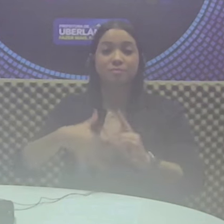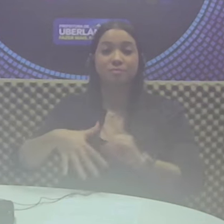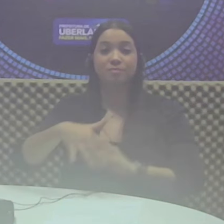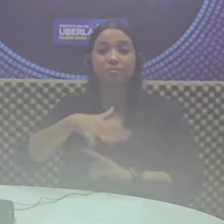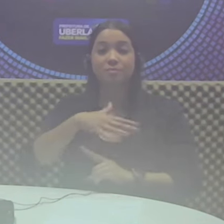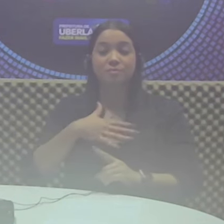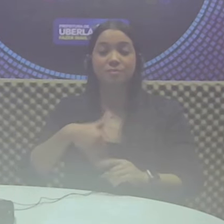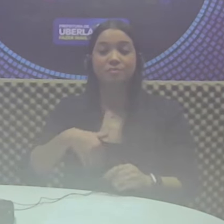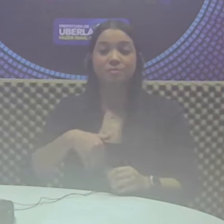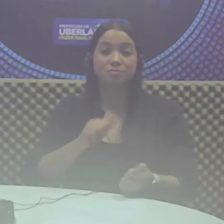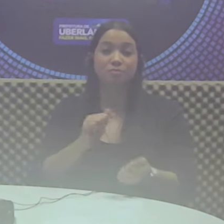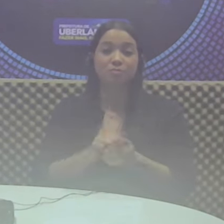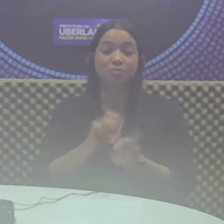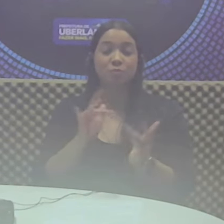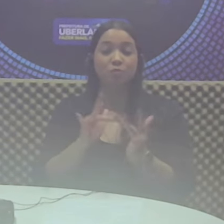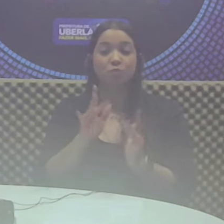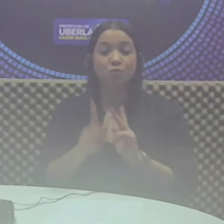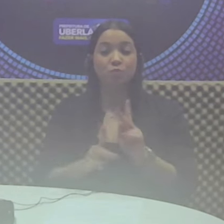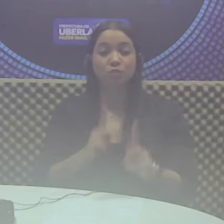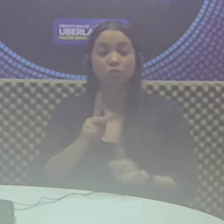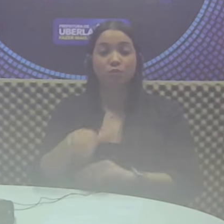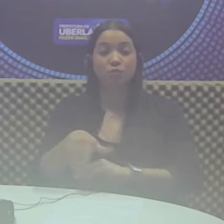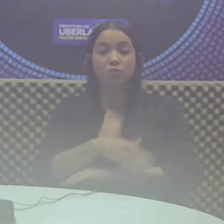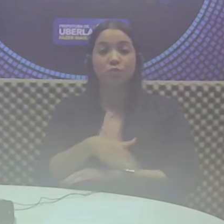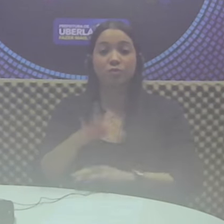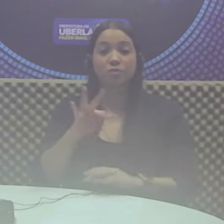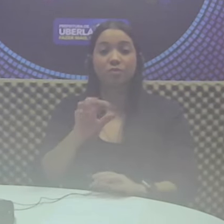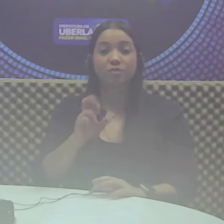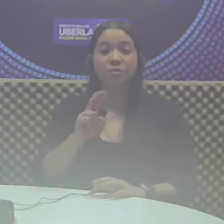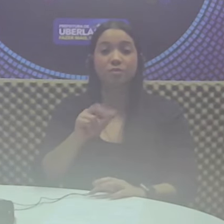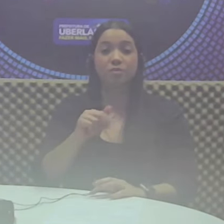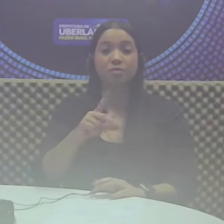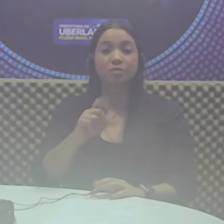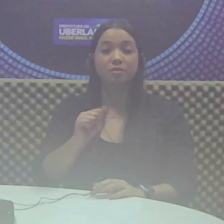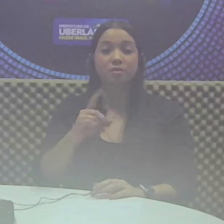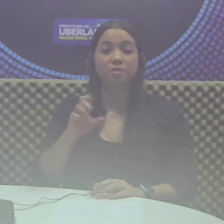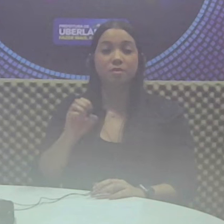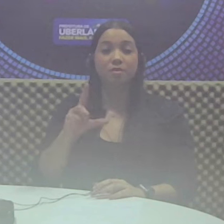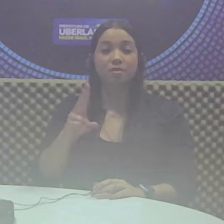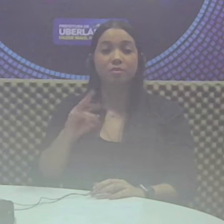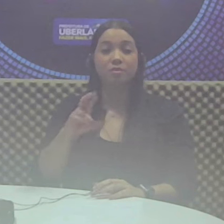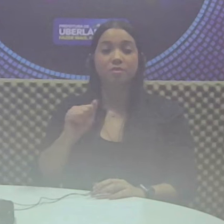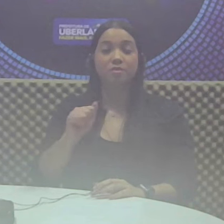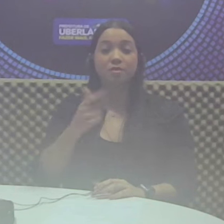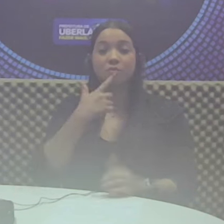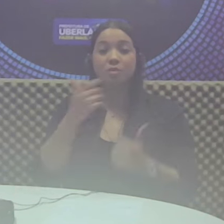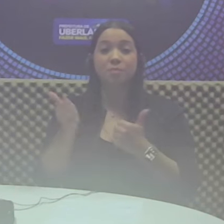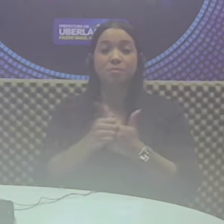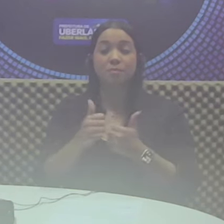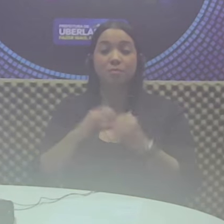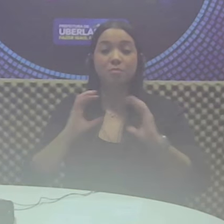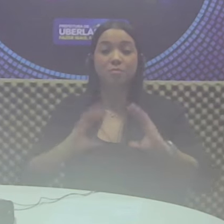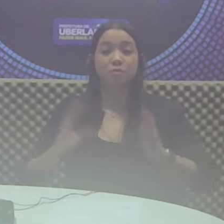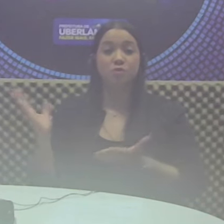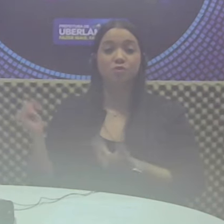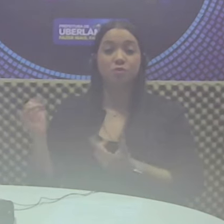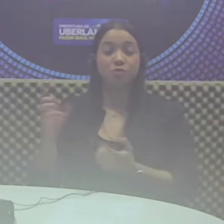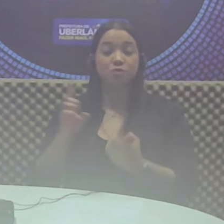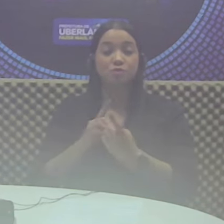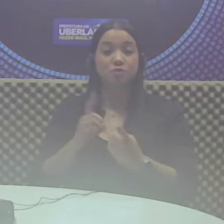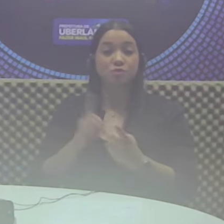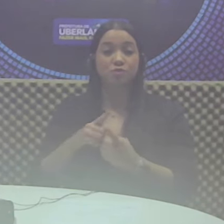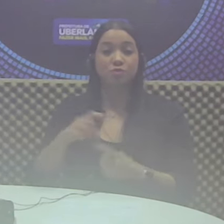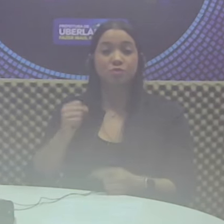para mais perto da população, na rua Fernanda de Oliveira Prado, próximo à Praça da Juventude, com atendimento